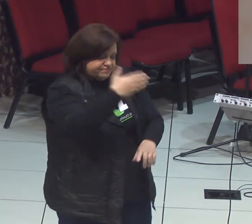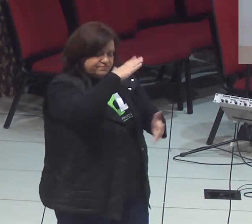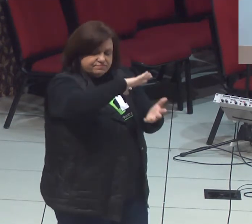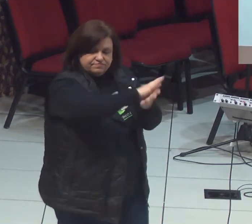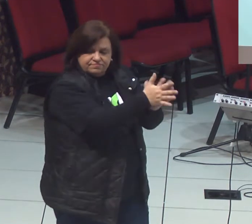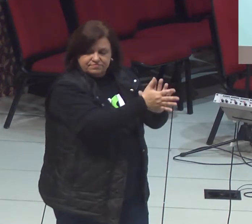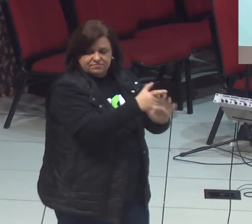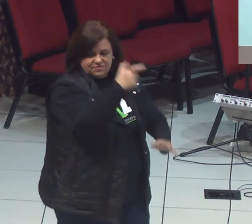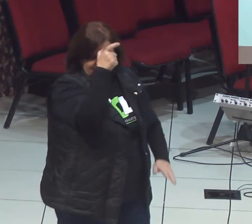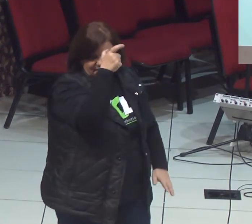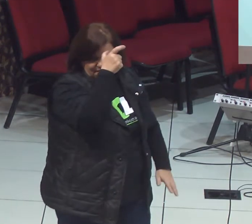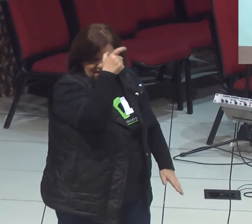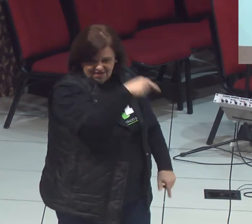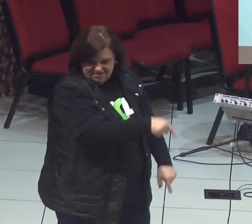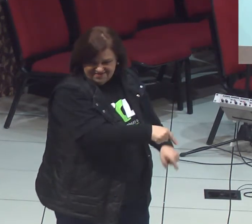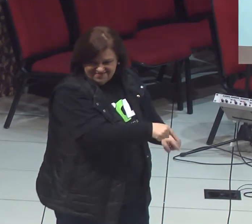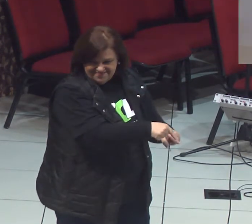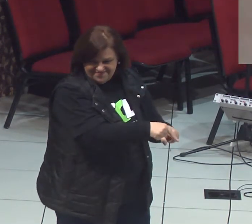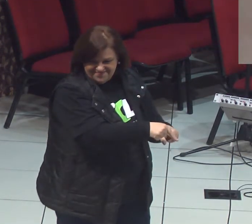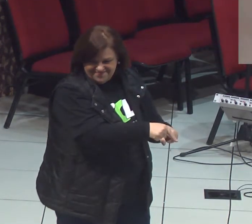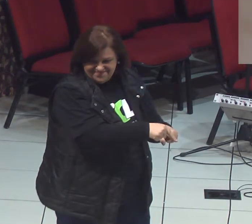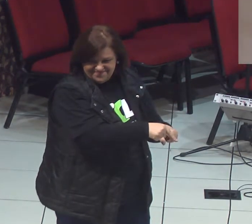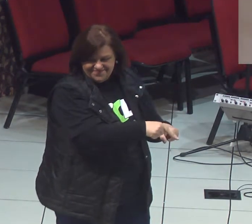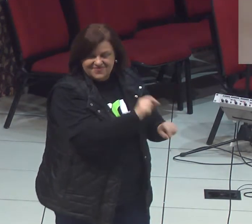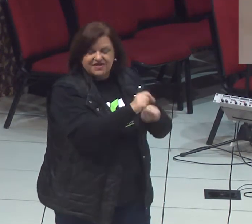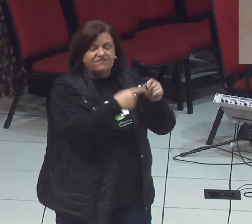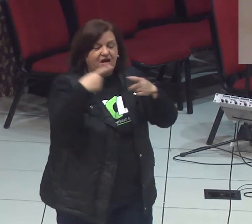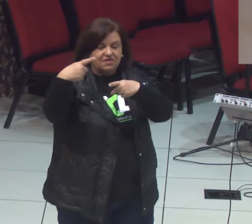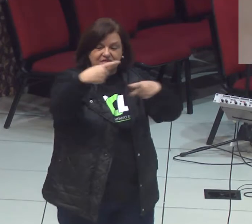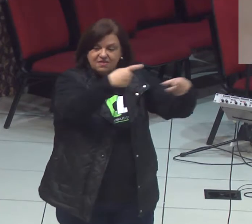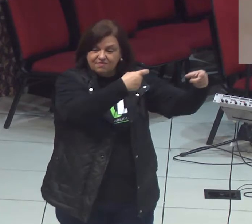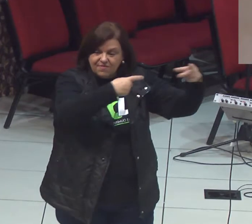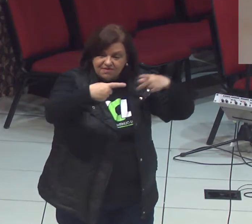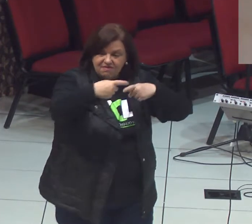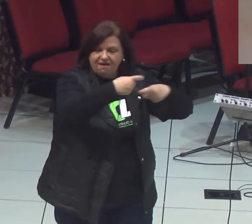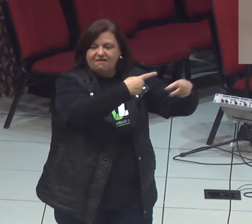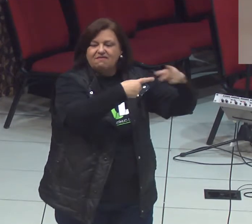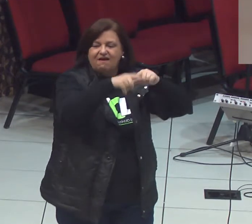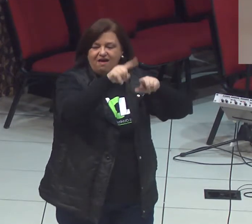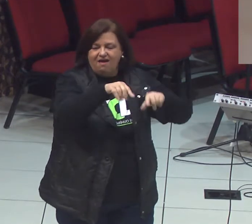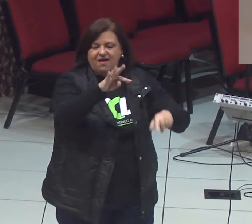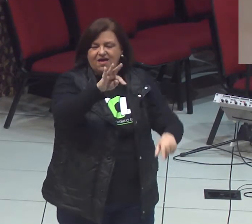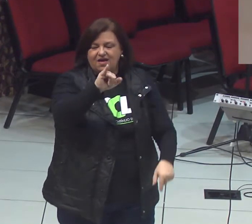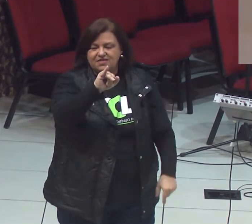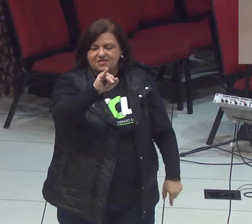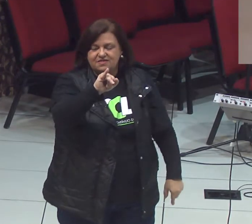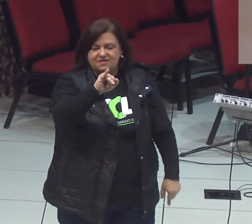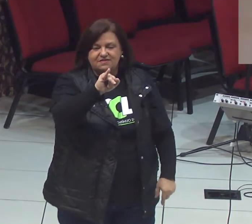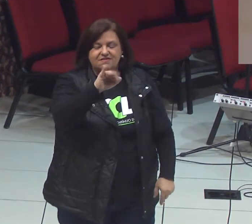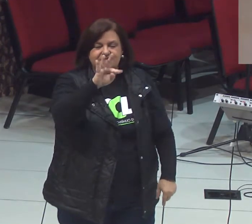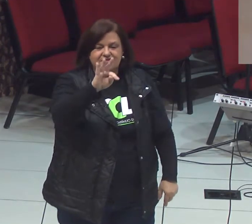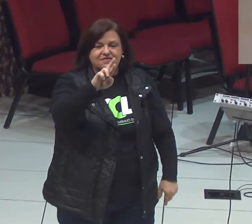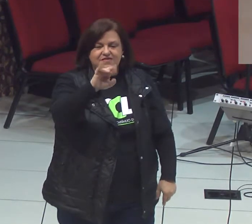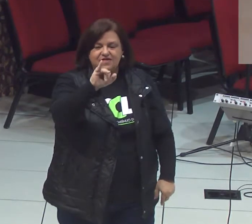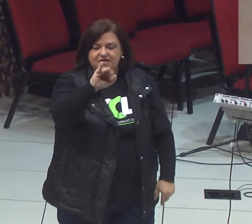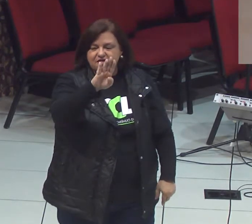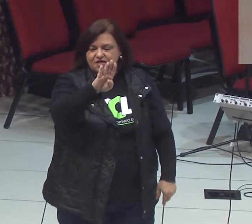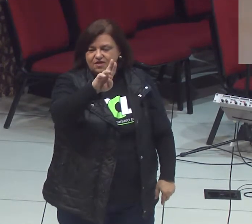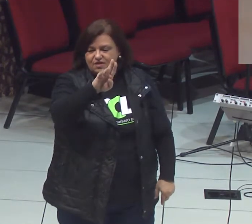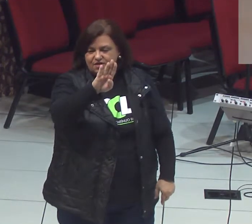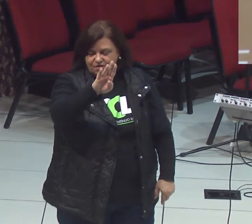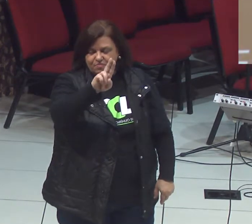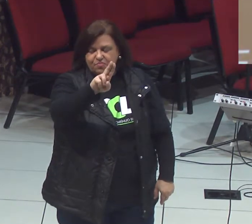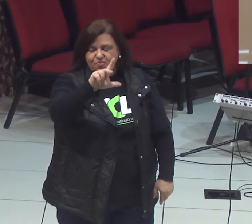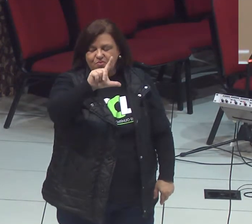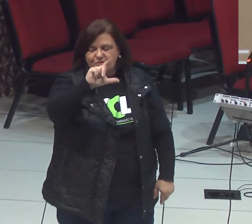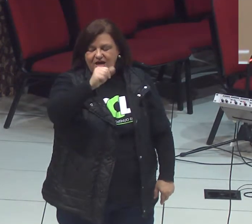grande momento no mundo que se chama grande tribulação. E esse texto, Paulo não